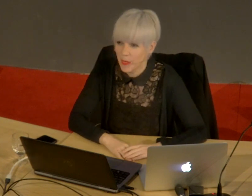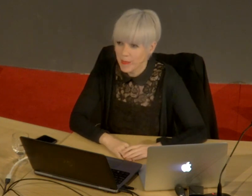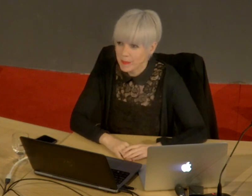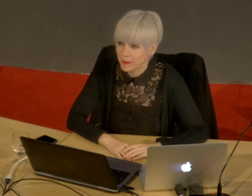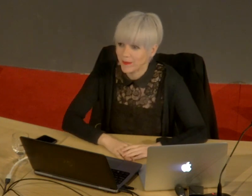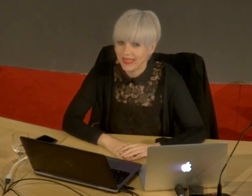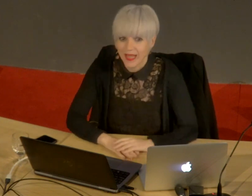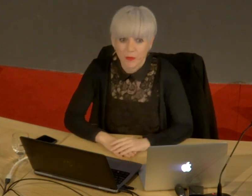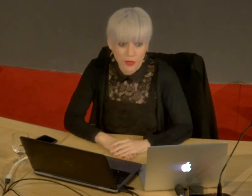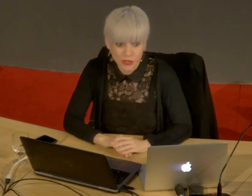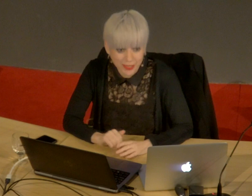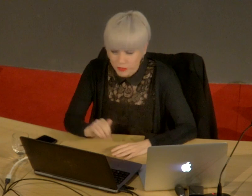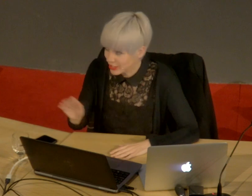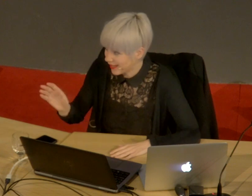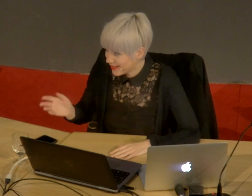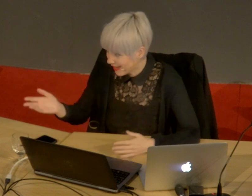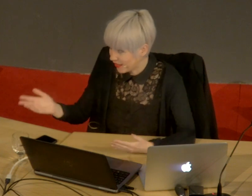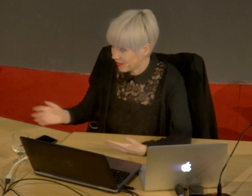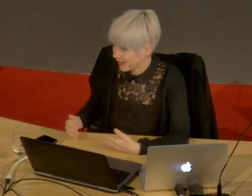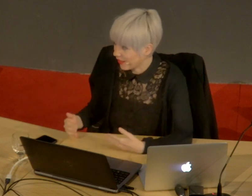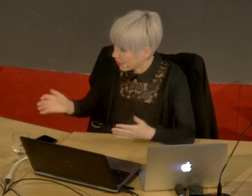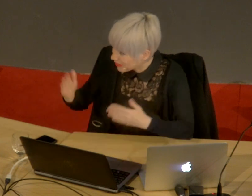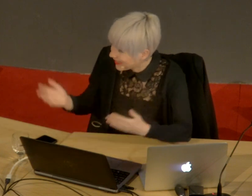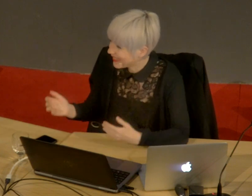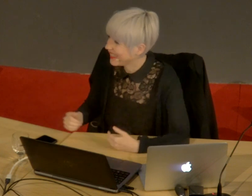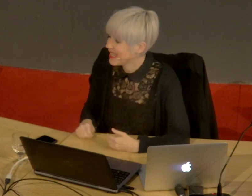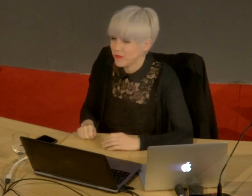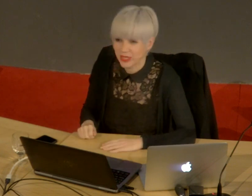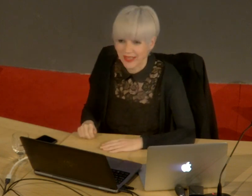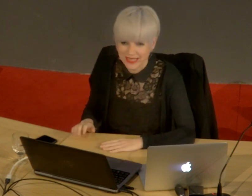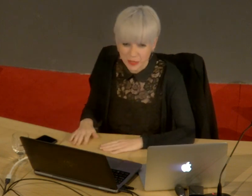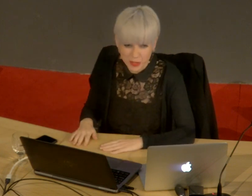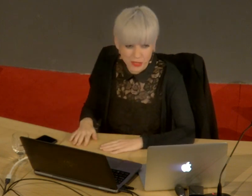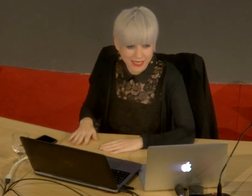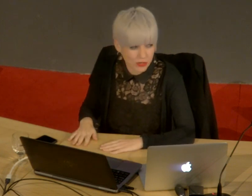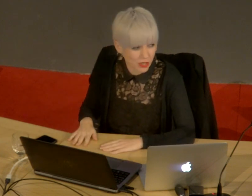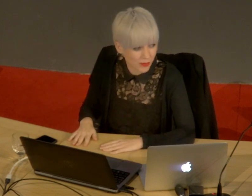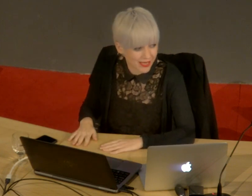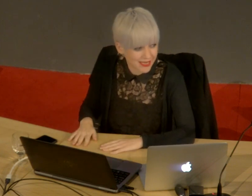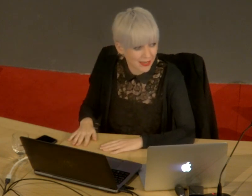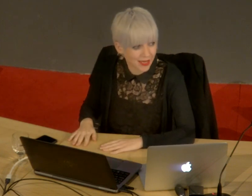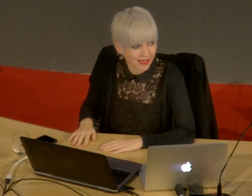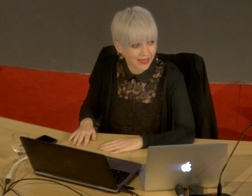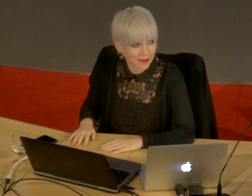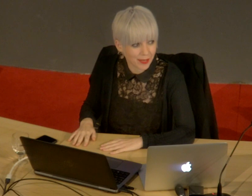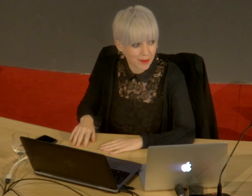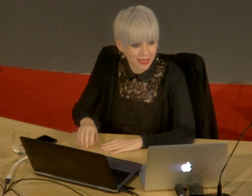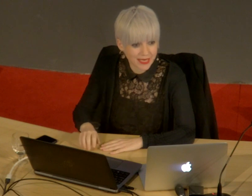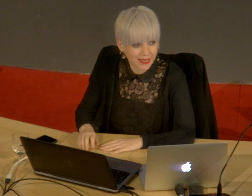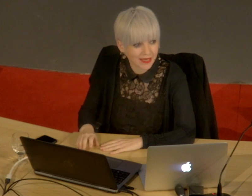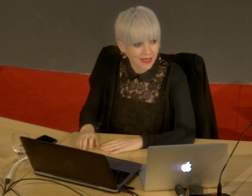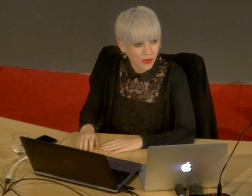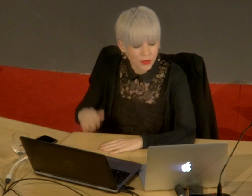a Buenos días Muchas gracias a la organización Muchas gracias a las personas que nos acompañáis esta mañana para mí